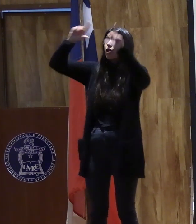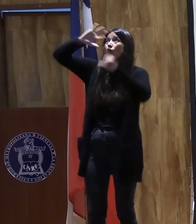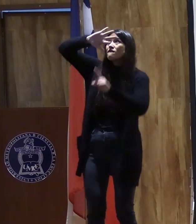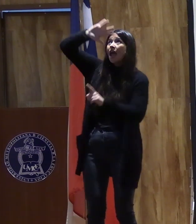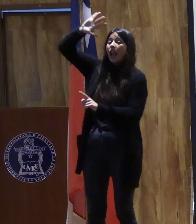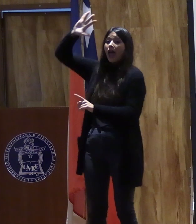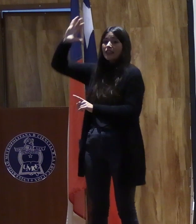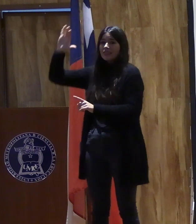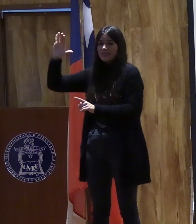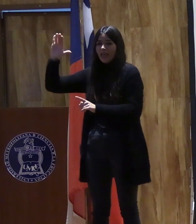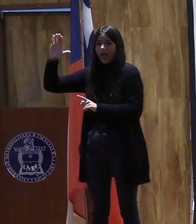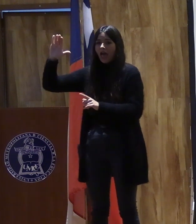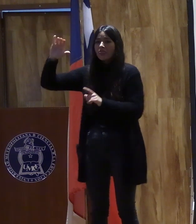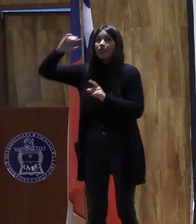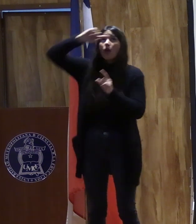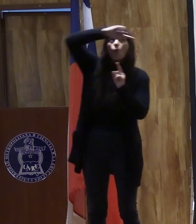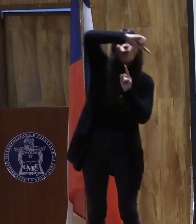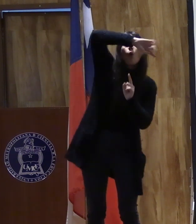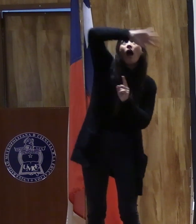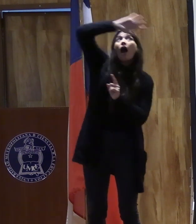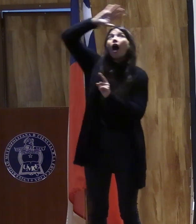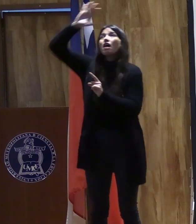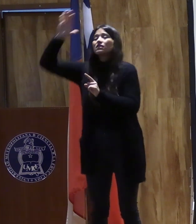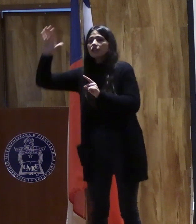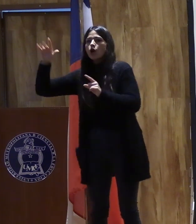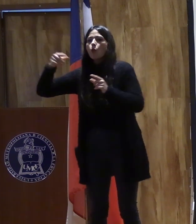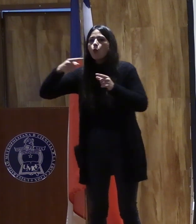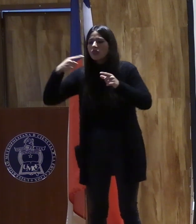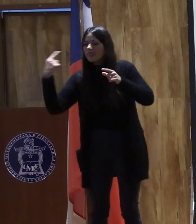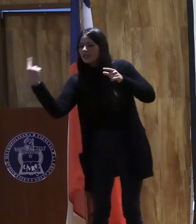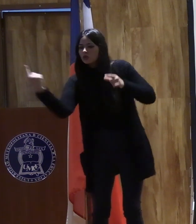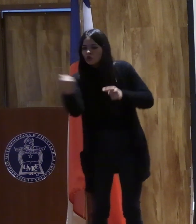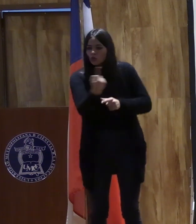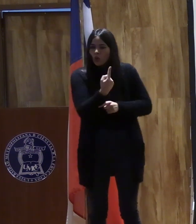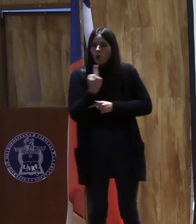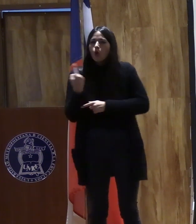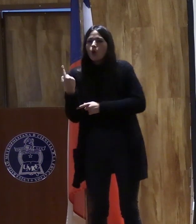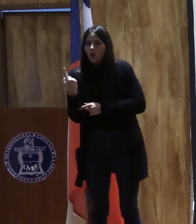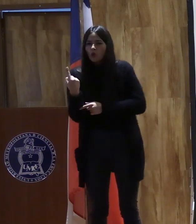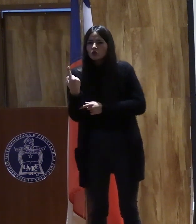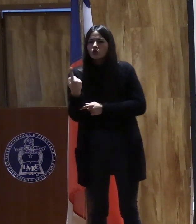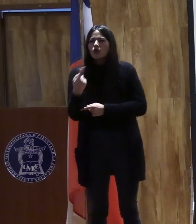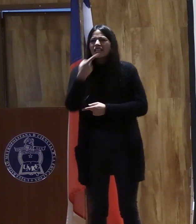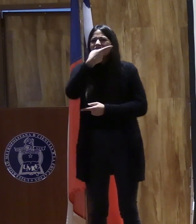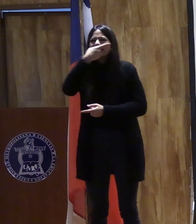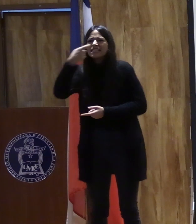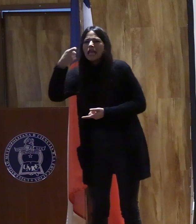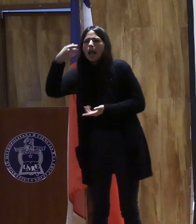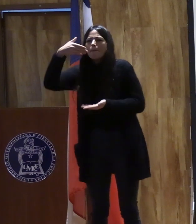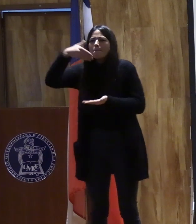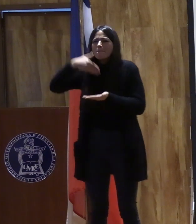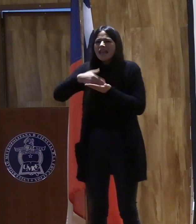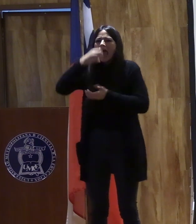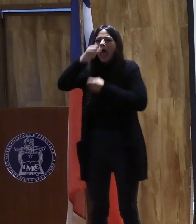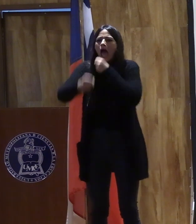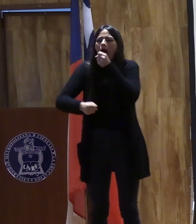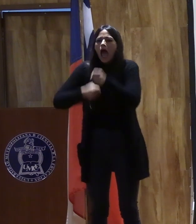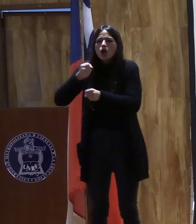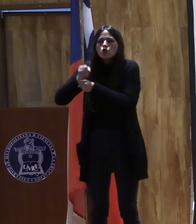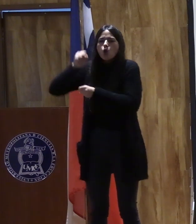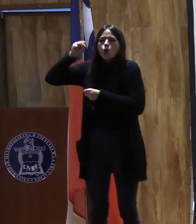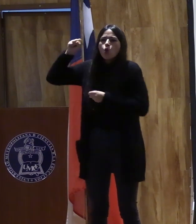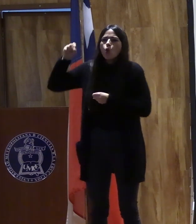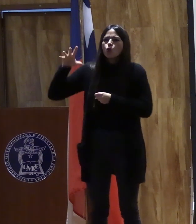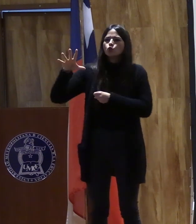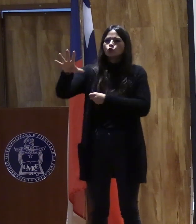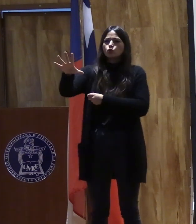de un borde hasta el otro, es como un disco la Vía Láctea. Son como 100.000 años luz. La